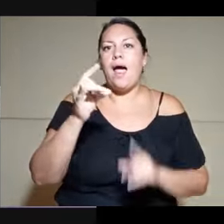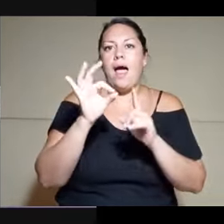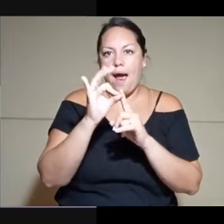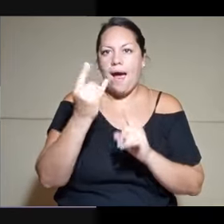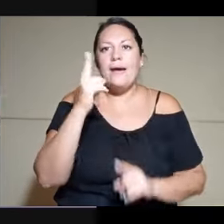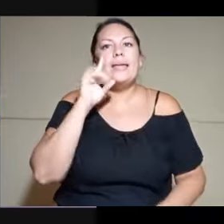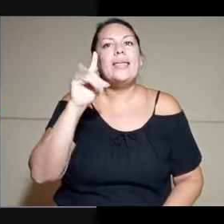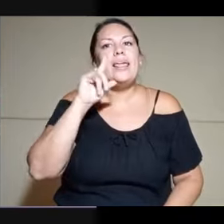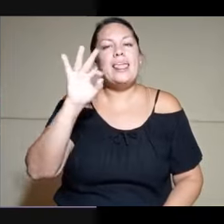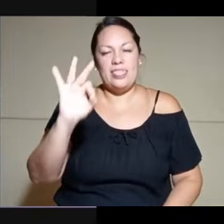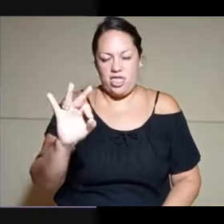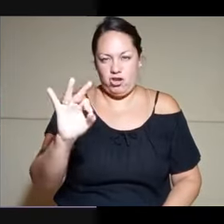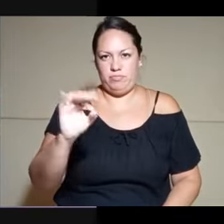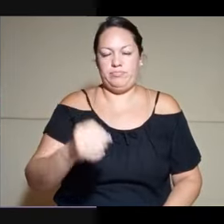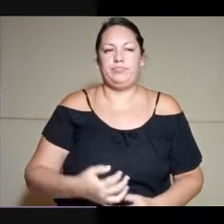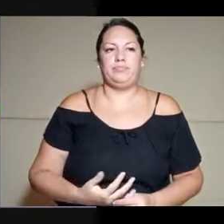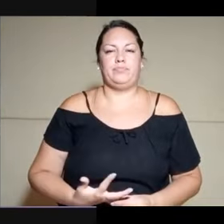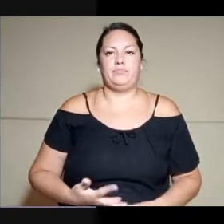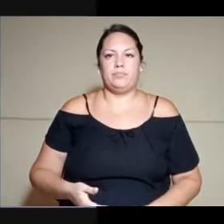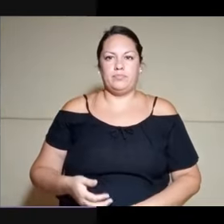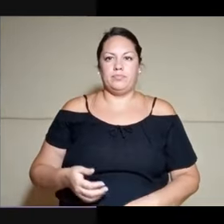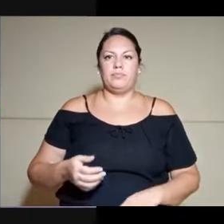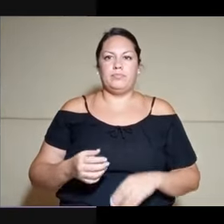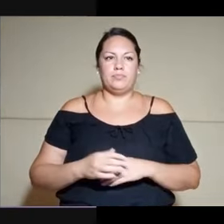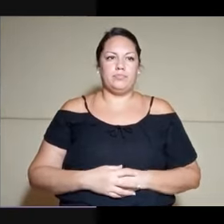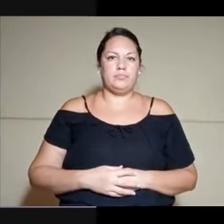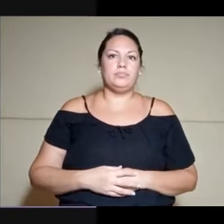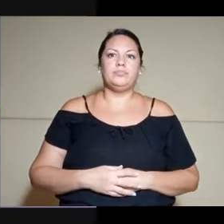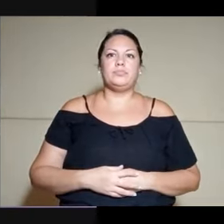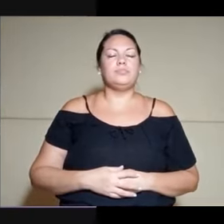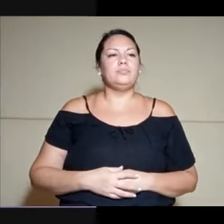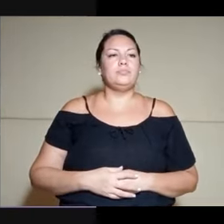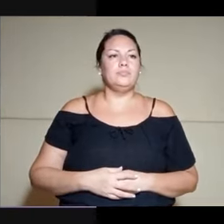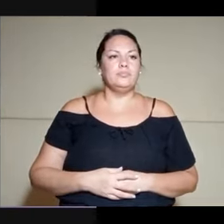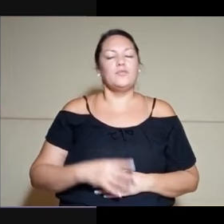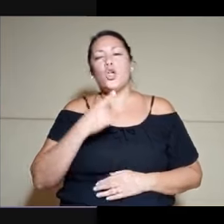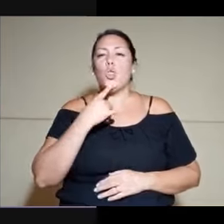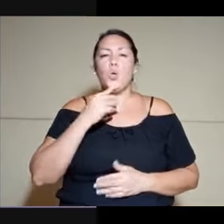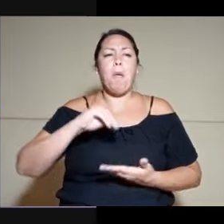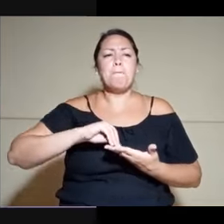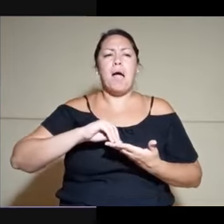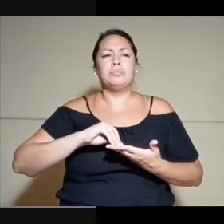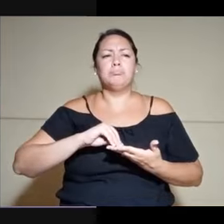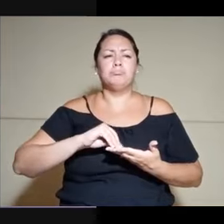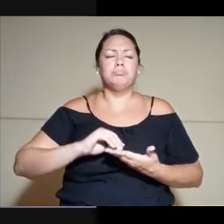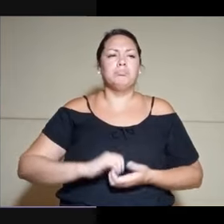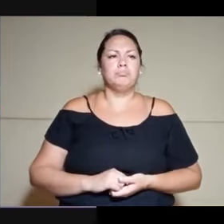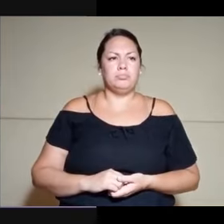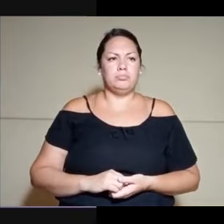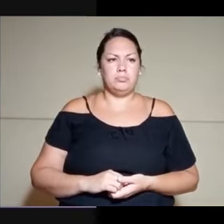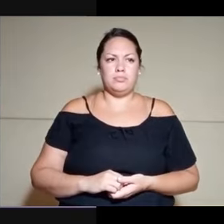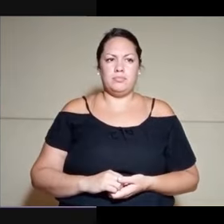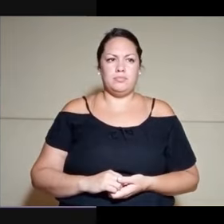bulbo raquídeo. Claro, tienen sus núcleos de origen, que son núcleos de sustancia gris, ¿no es cierto? Tienen sus núcleos de origen en el bulbo raquídeo.